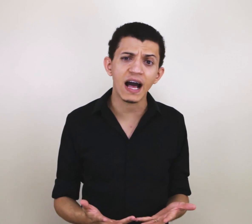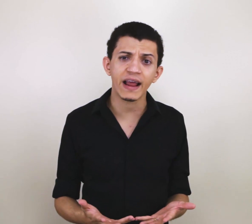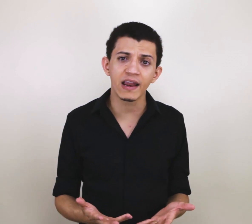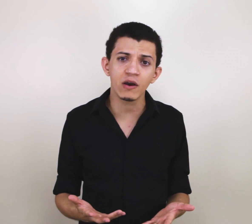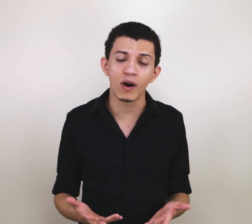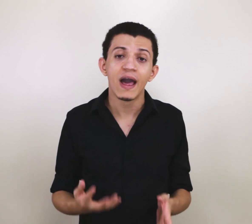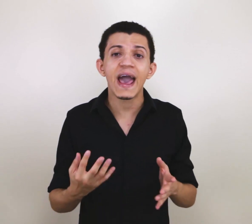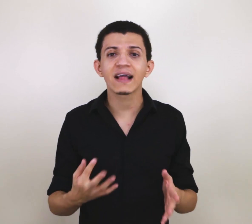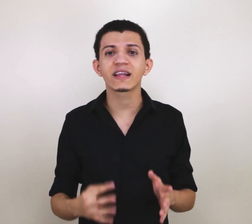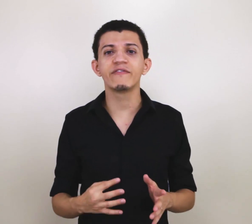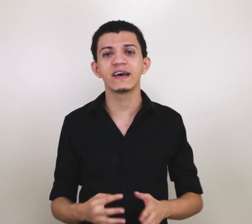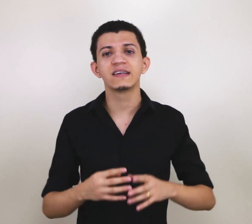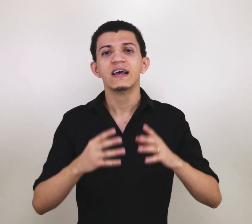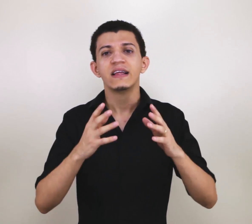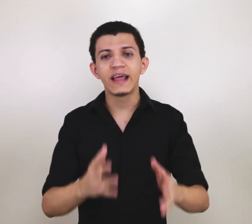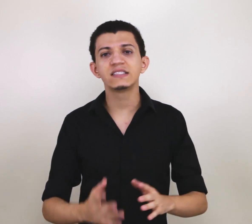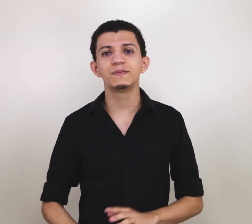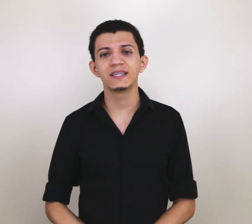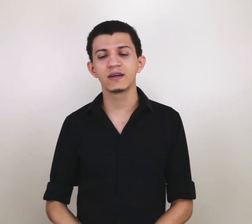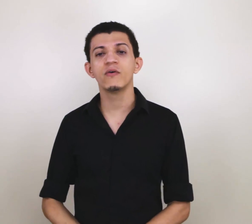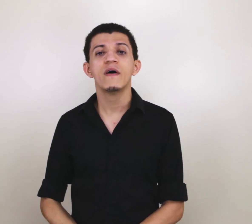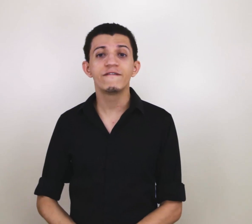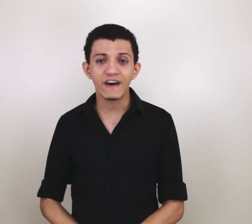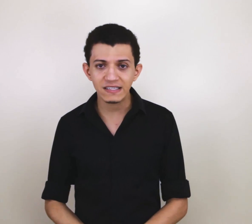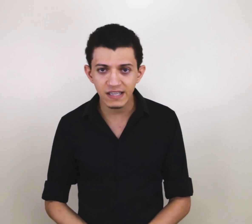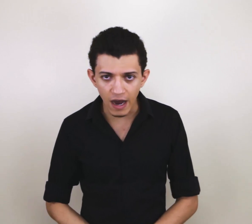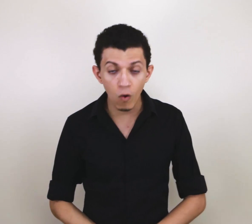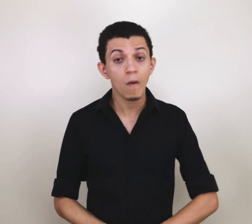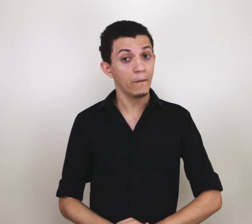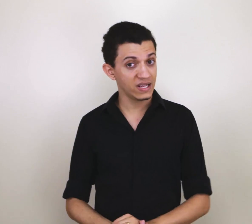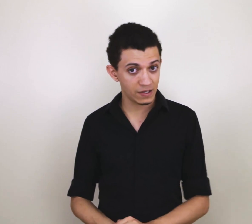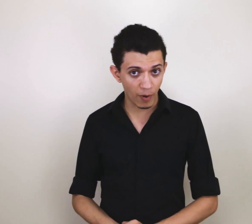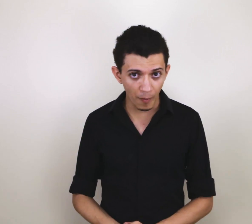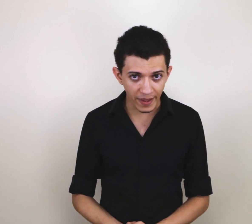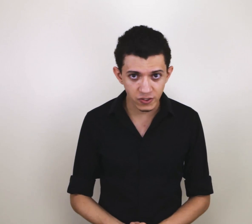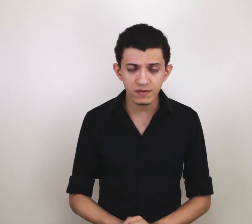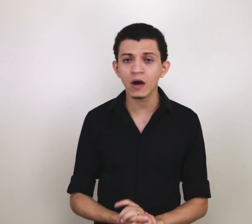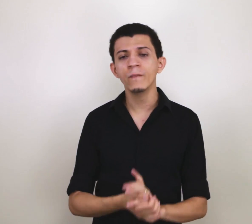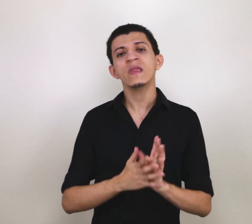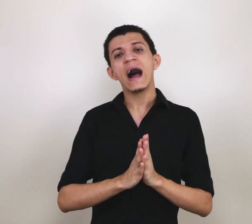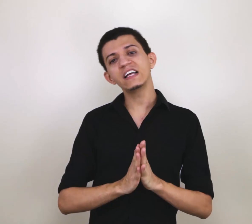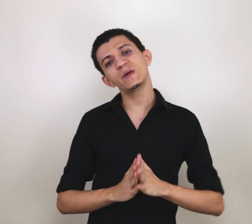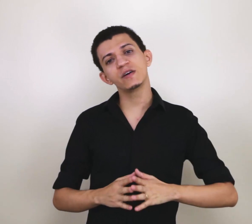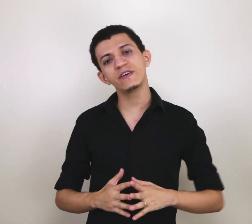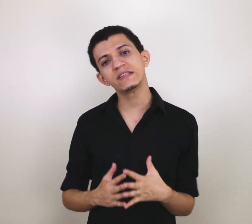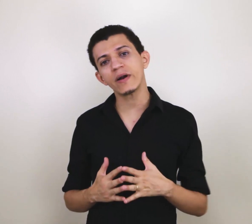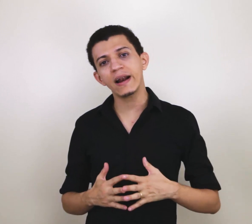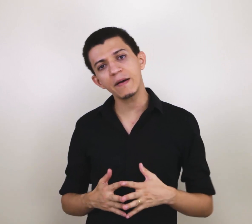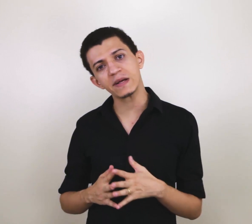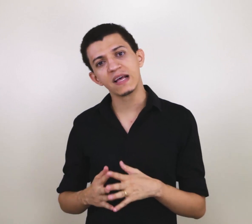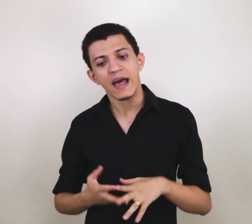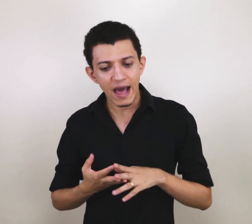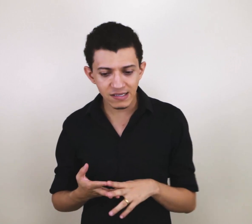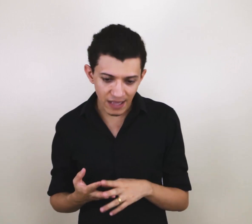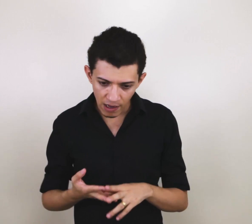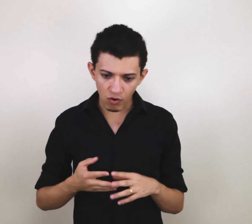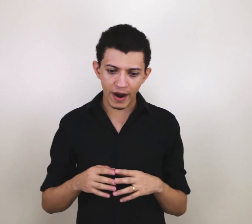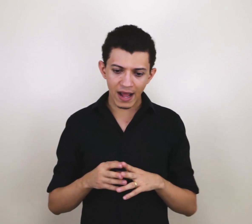na língua, é através dessa expressão facial, principalmente. Então, a expressão facial na Libras, ela está ancorada